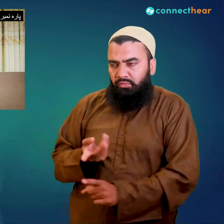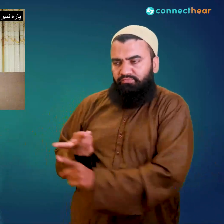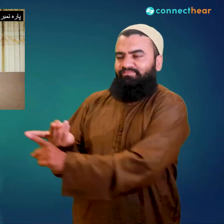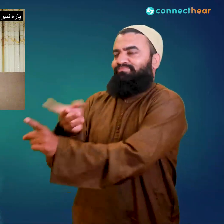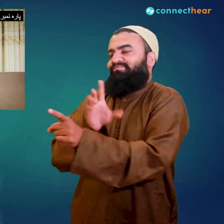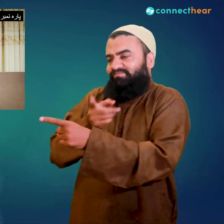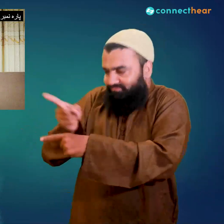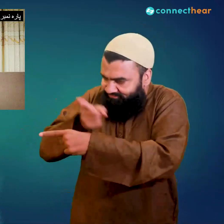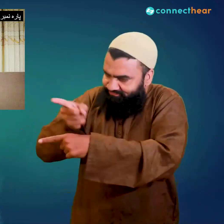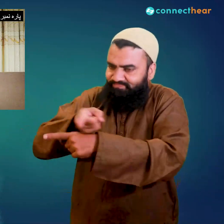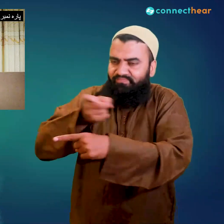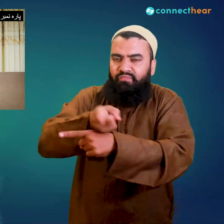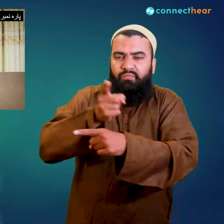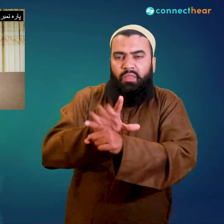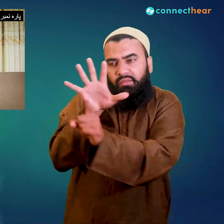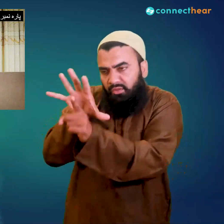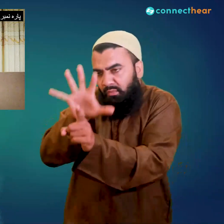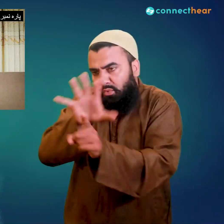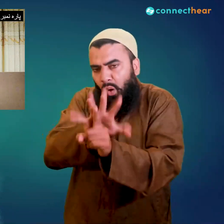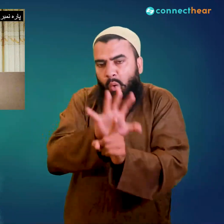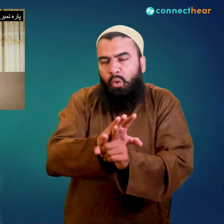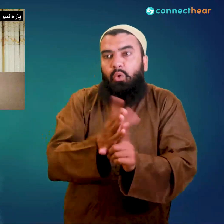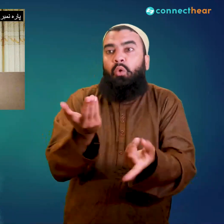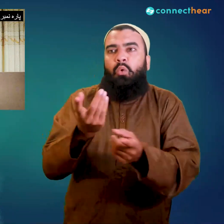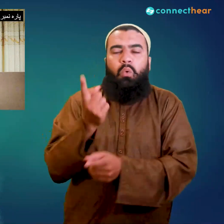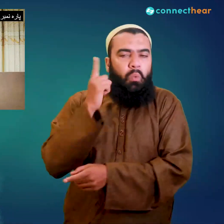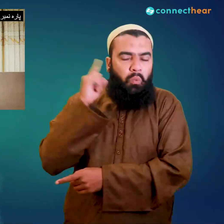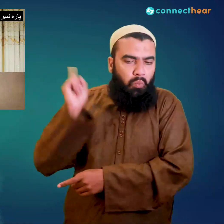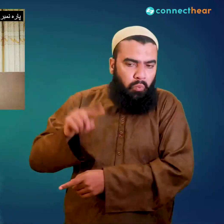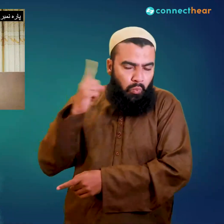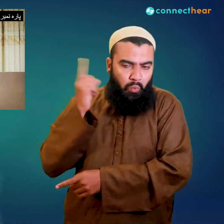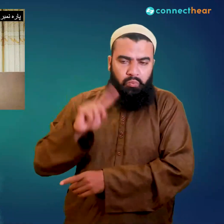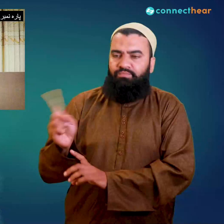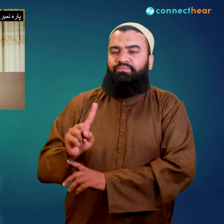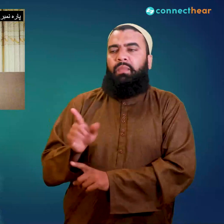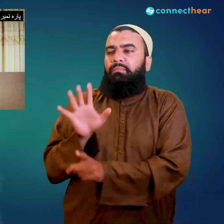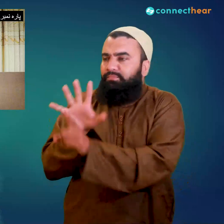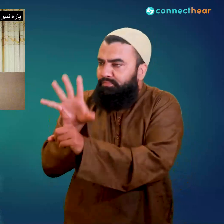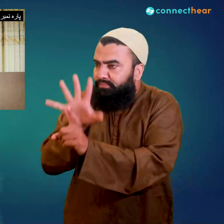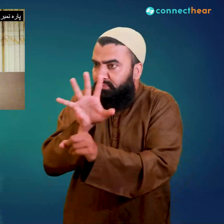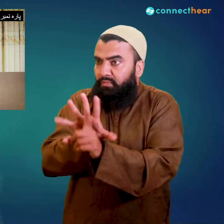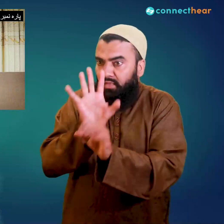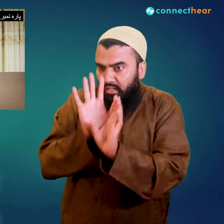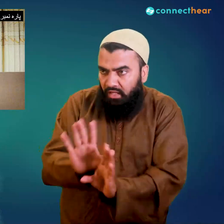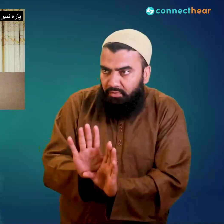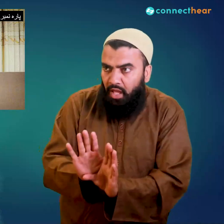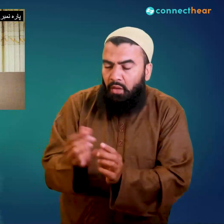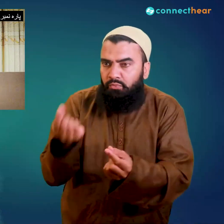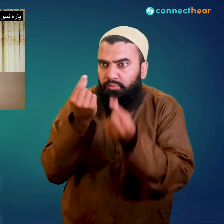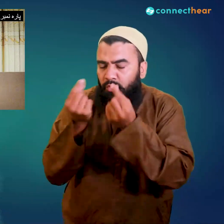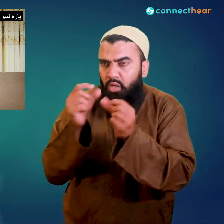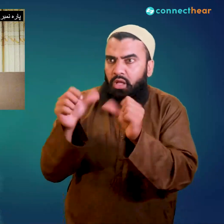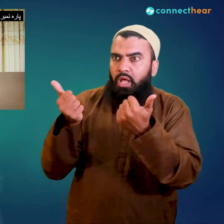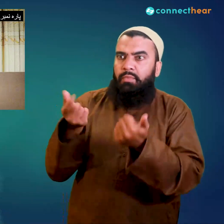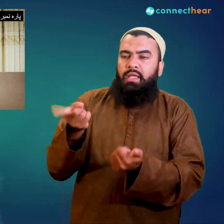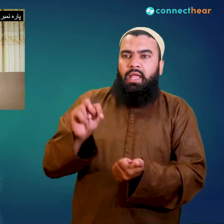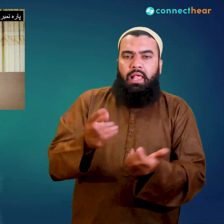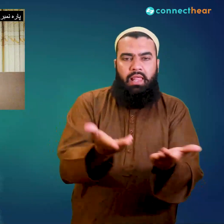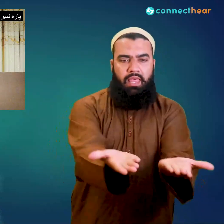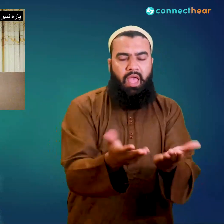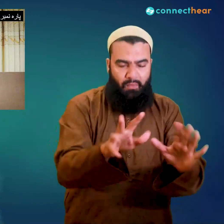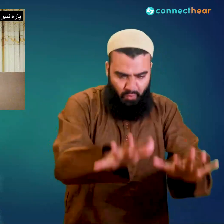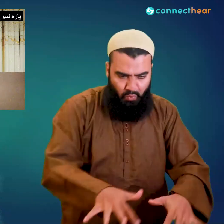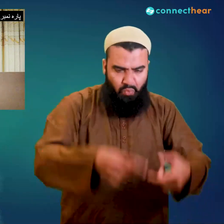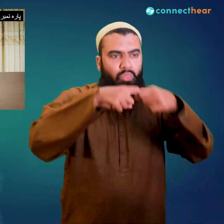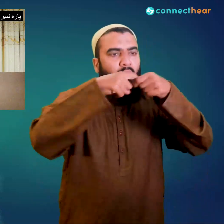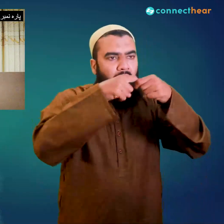جائے تاکہ یہ آخرت کی طرف متوجہ ہوں، اور اس نصیحت کو اہل عقل اور اہل دانش ہی قبول کریں